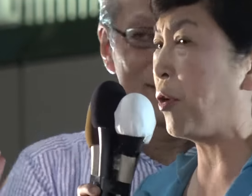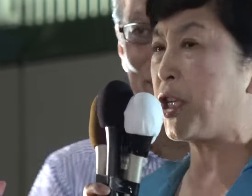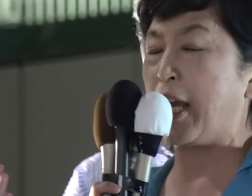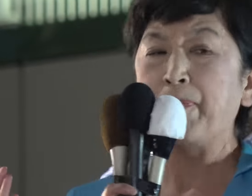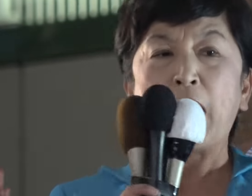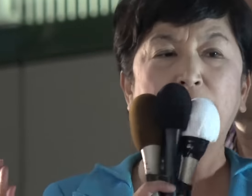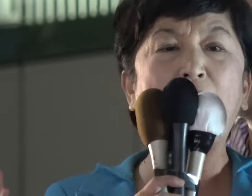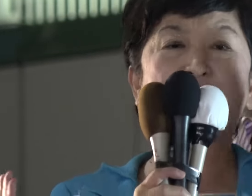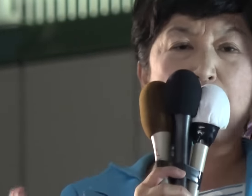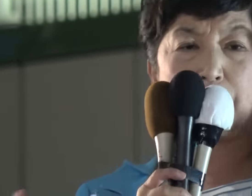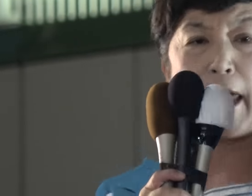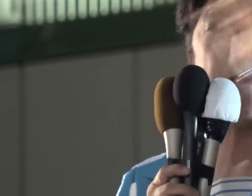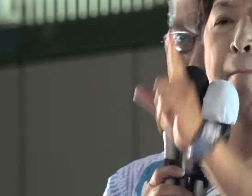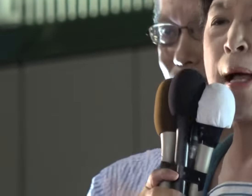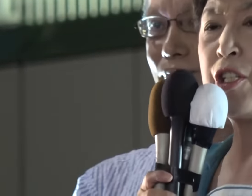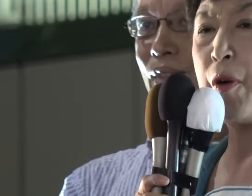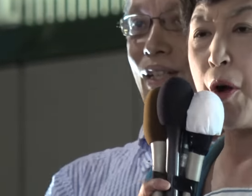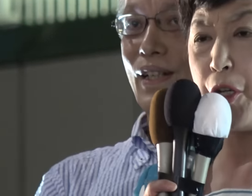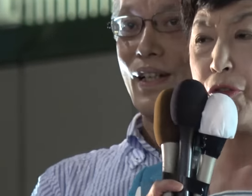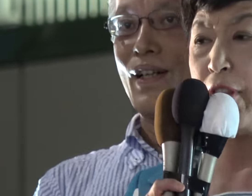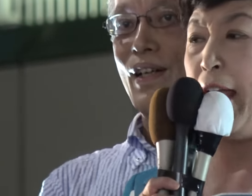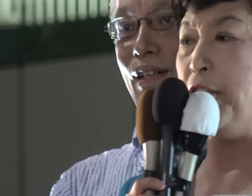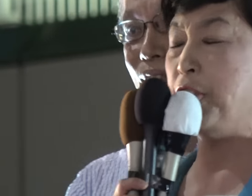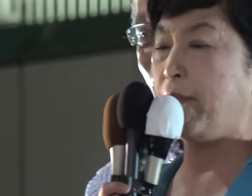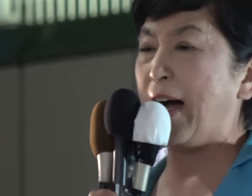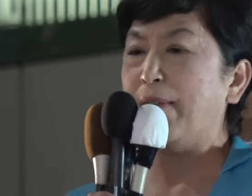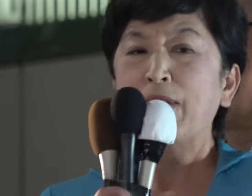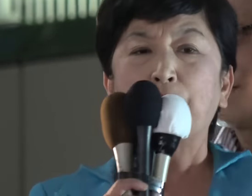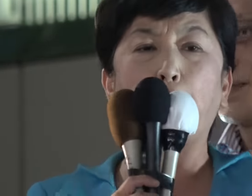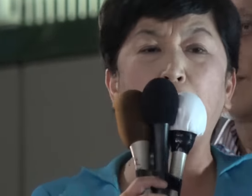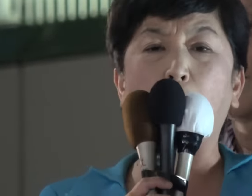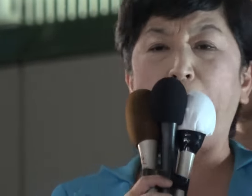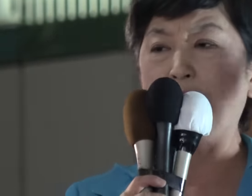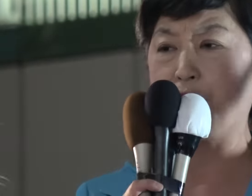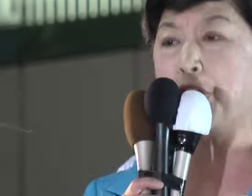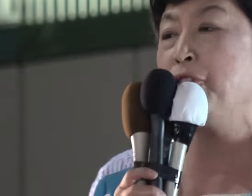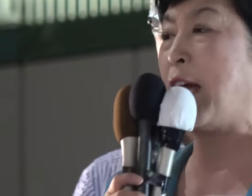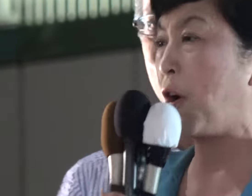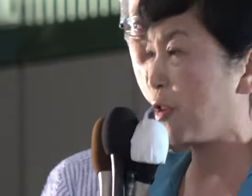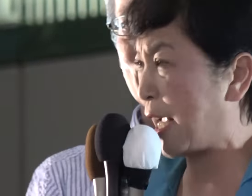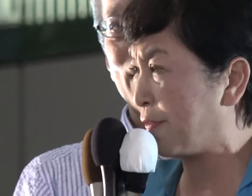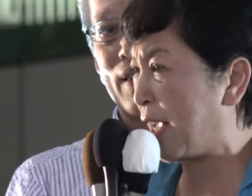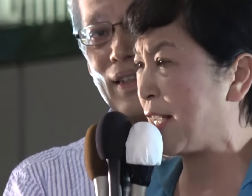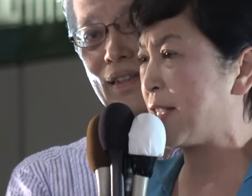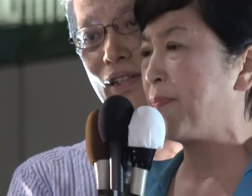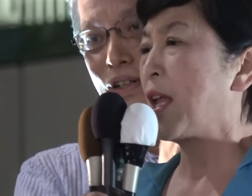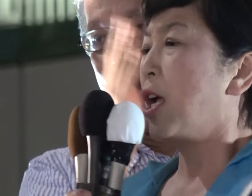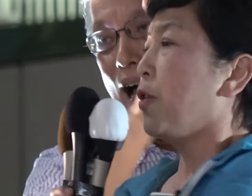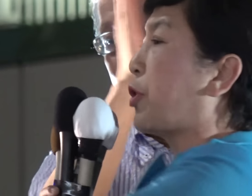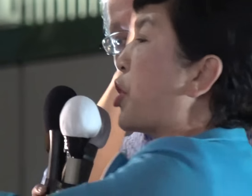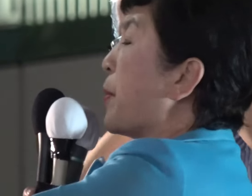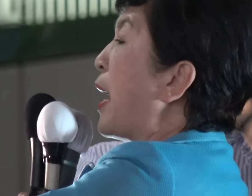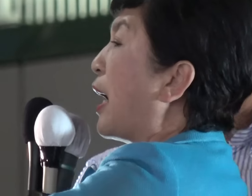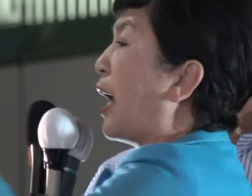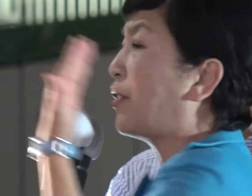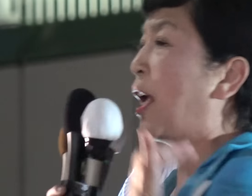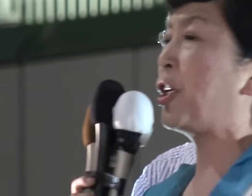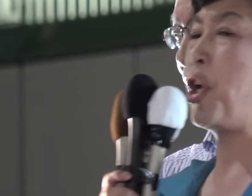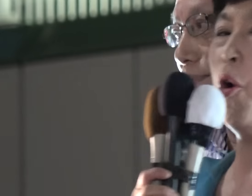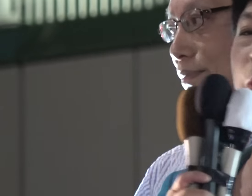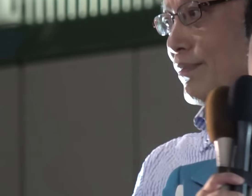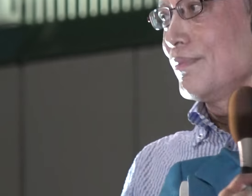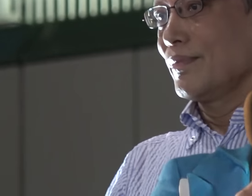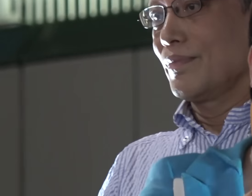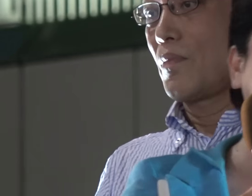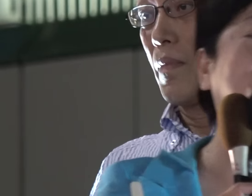境によし、脱原発を言っているのは鳥越俊太郎さんです。福島から電